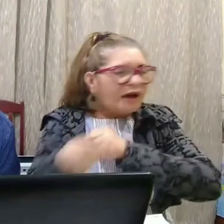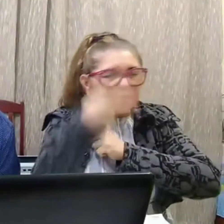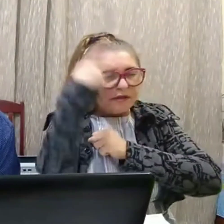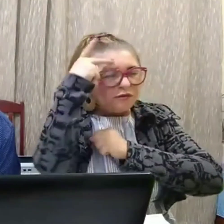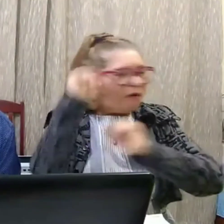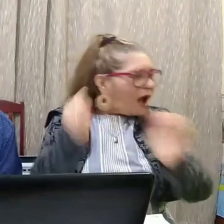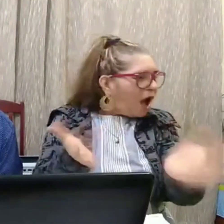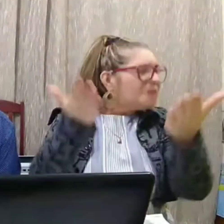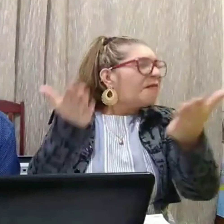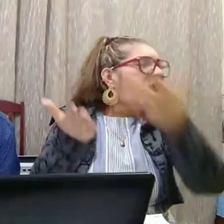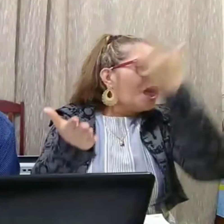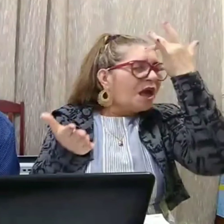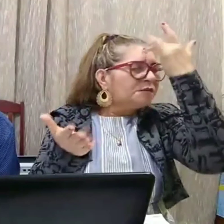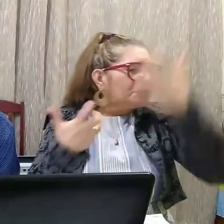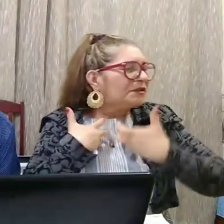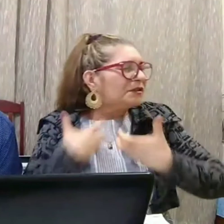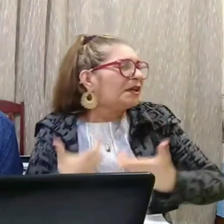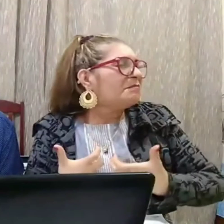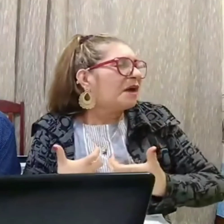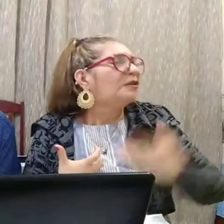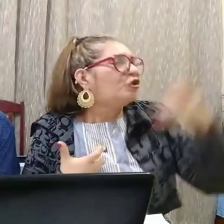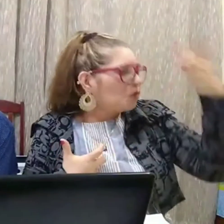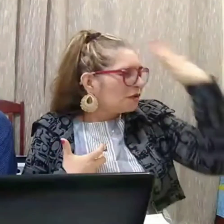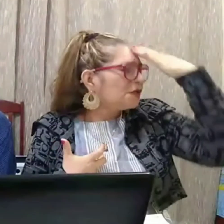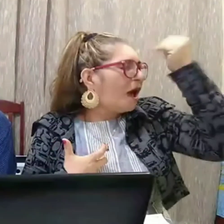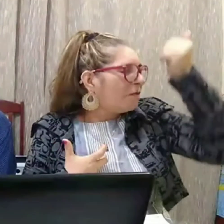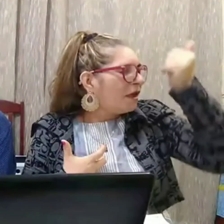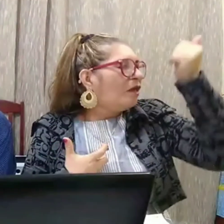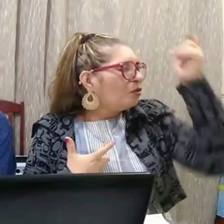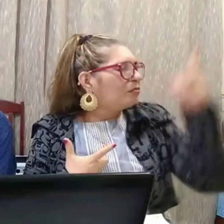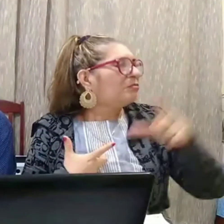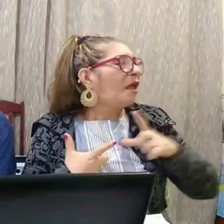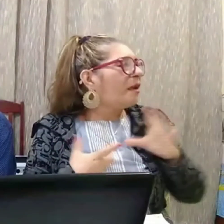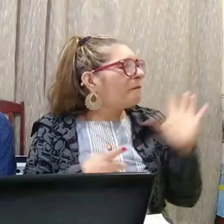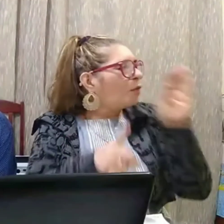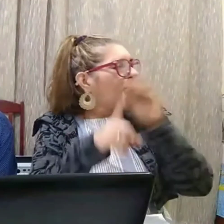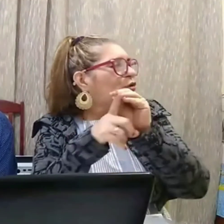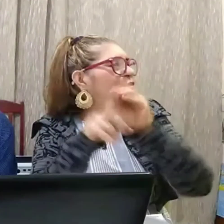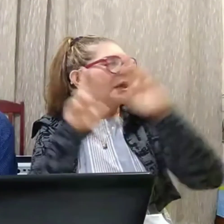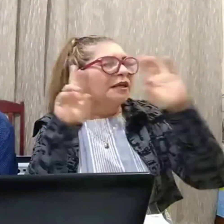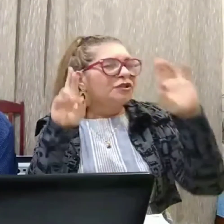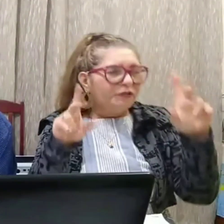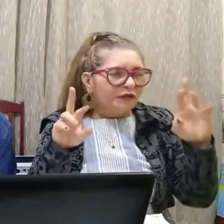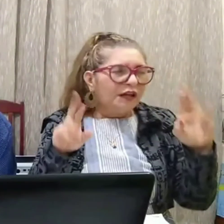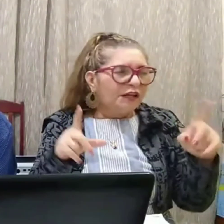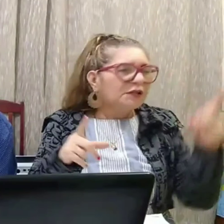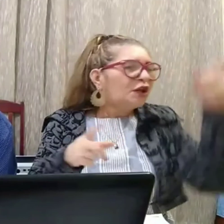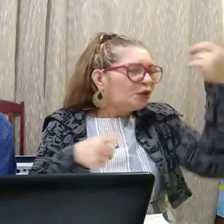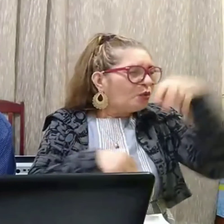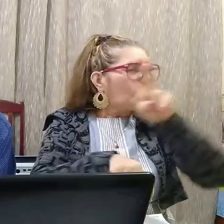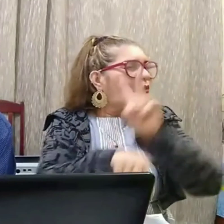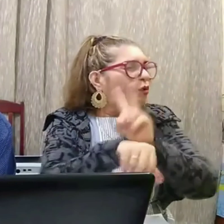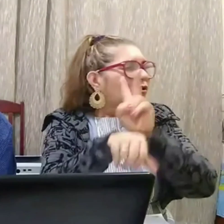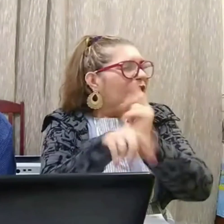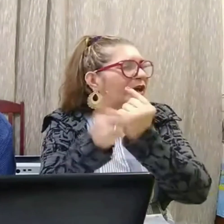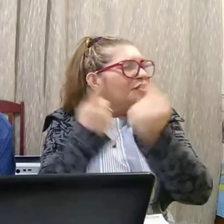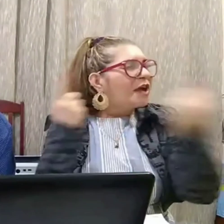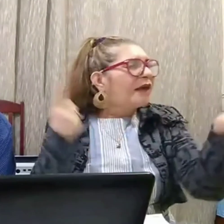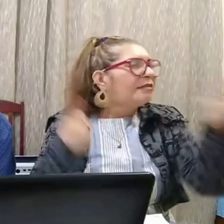que está desanimado. O Senhor tem propósitos diferentes. O Senhor supre esses propósitos, as necessidades com os